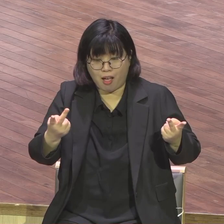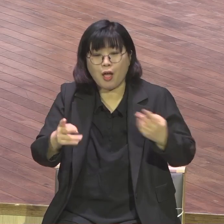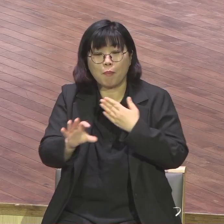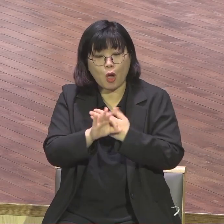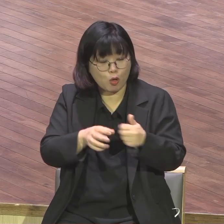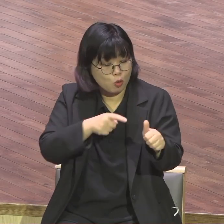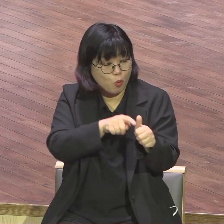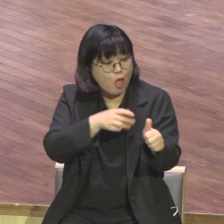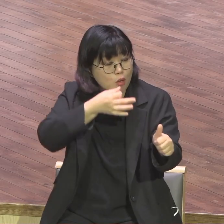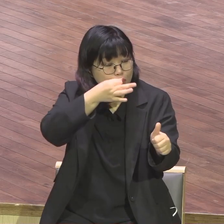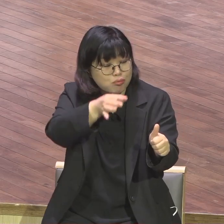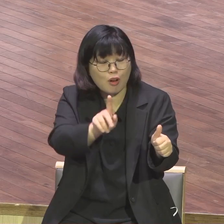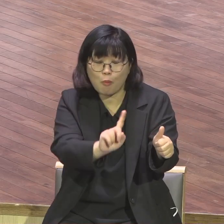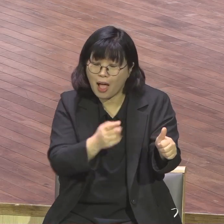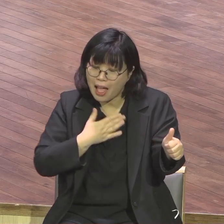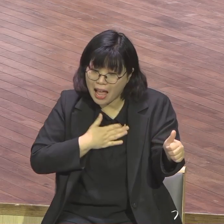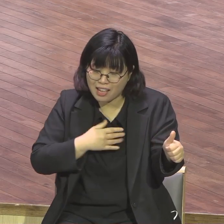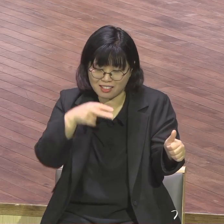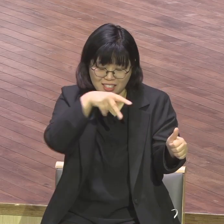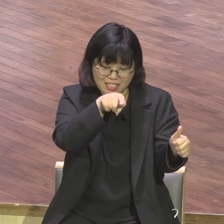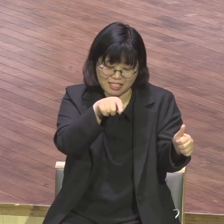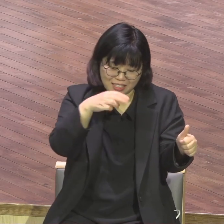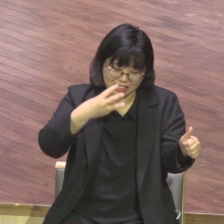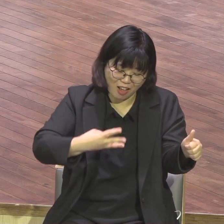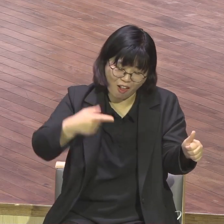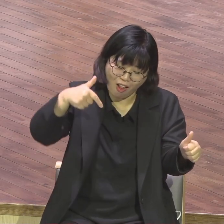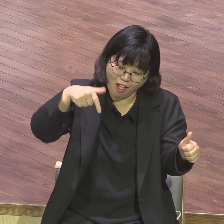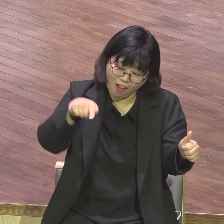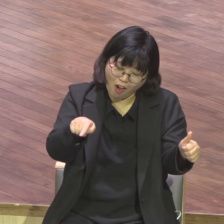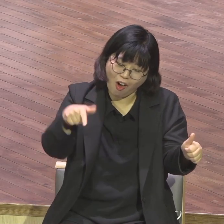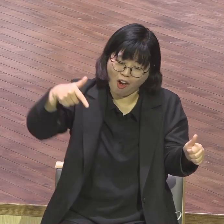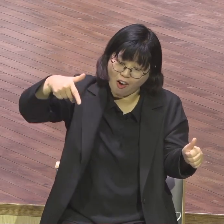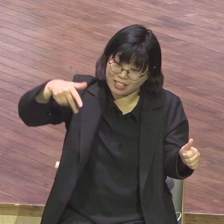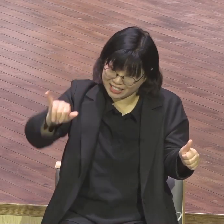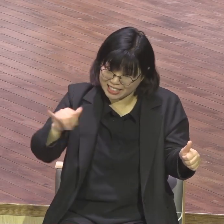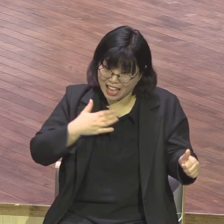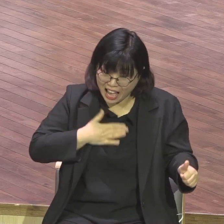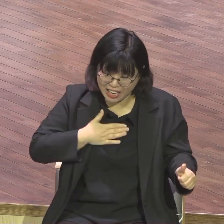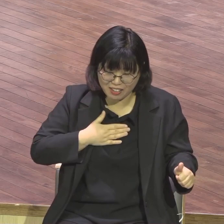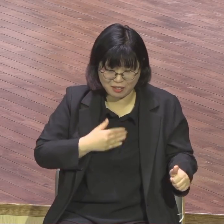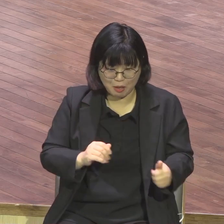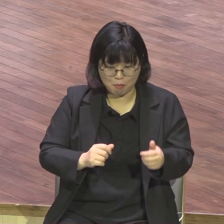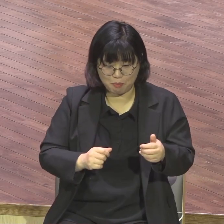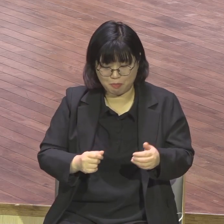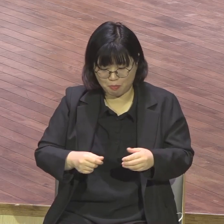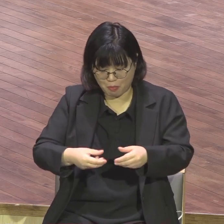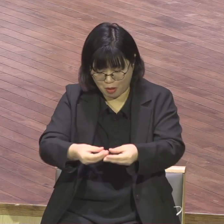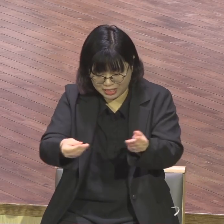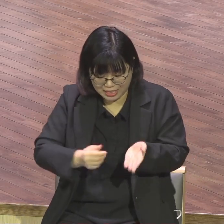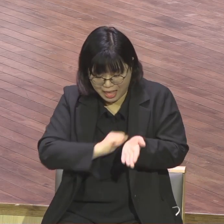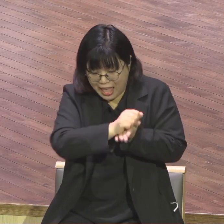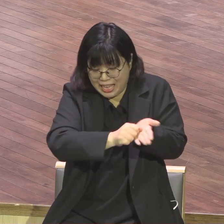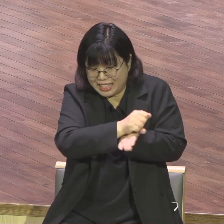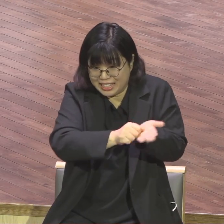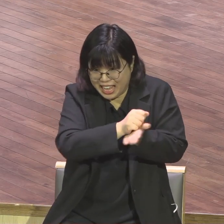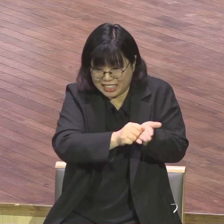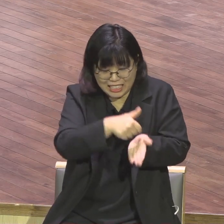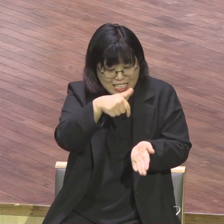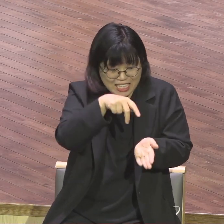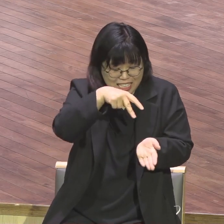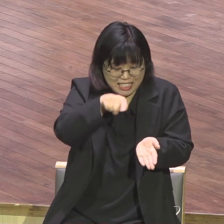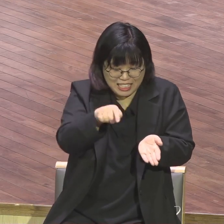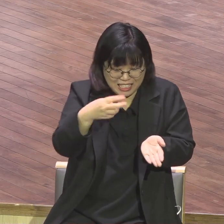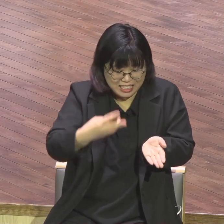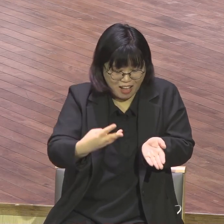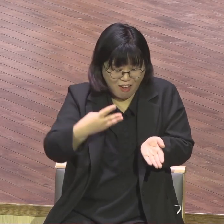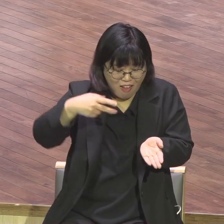받았다. 그걸 설거지라고 한다. 설거지. 그렇다는 설거지가 아니고 설거지.